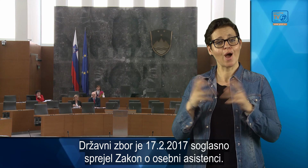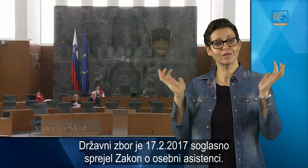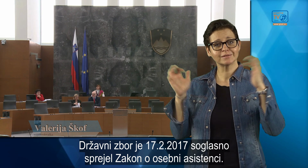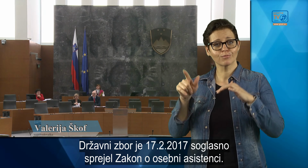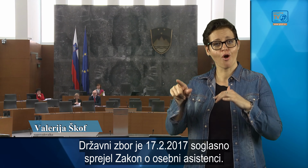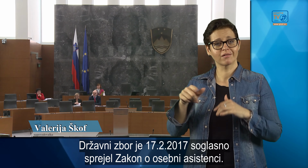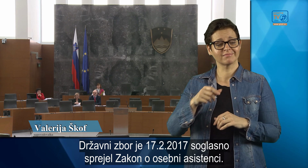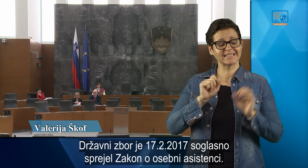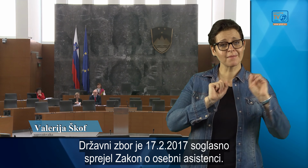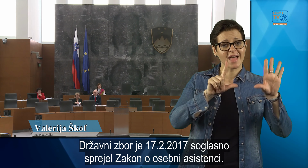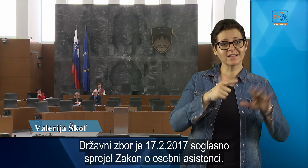Državni zbor je